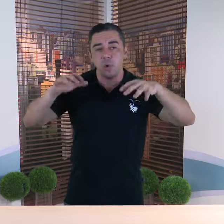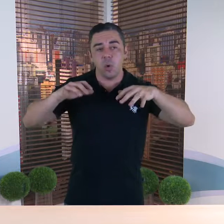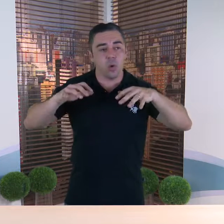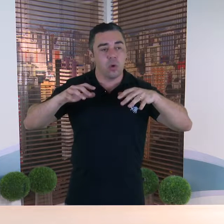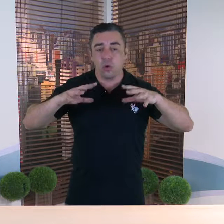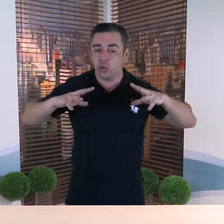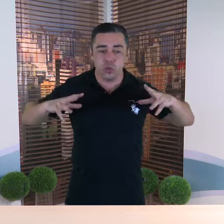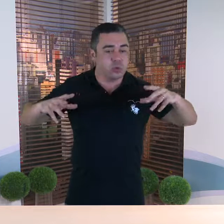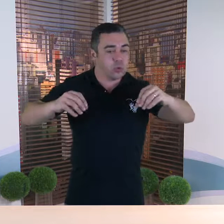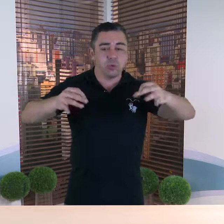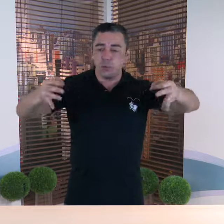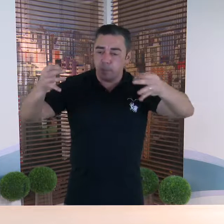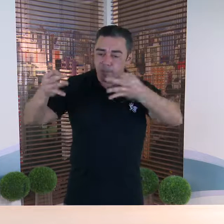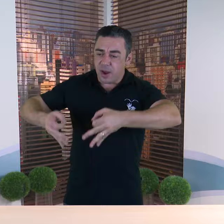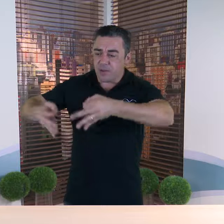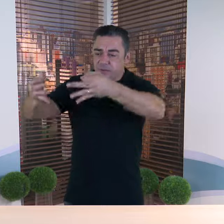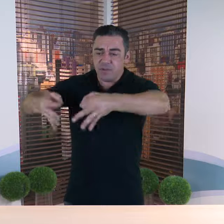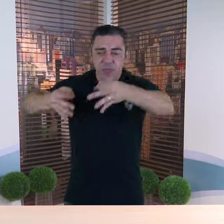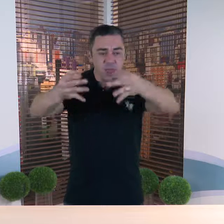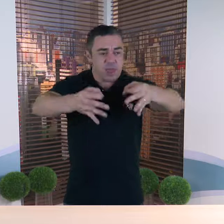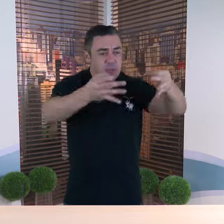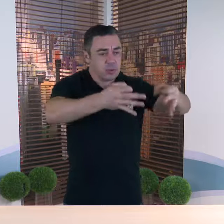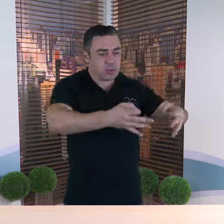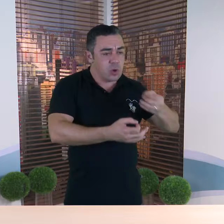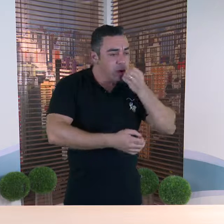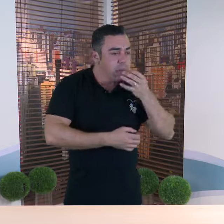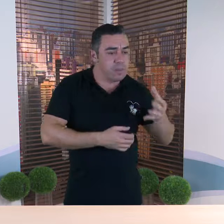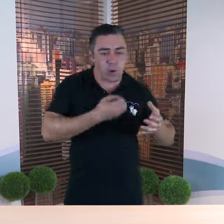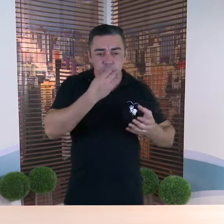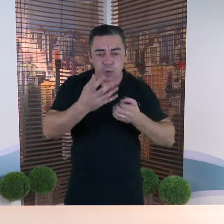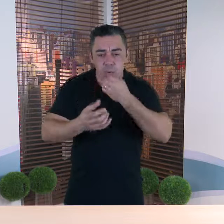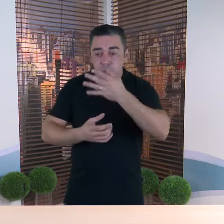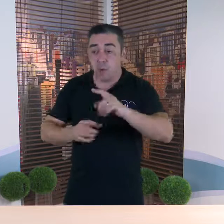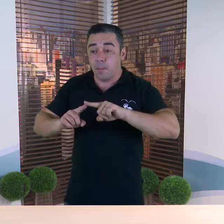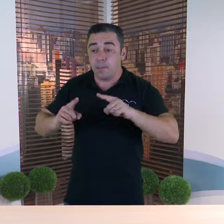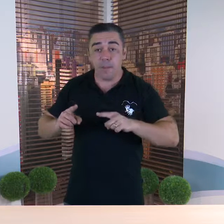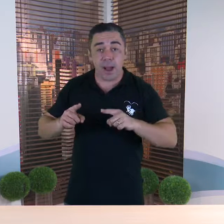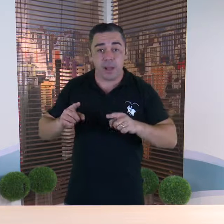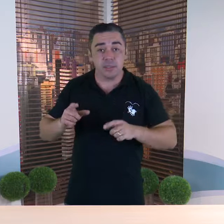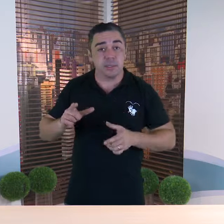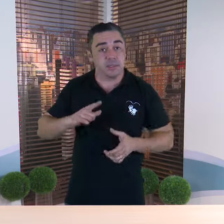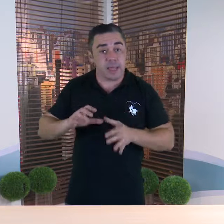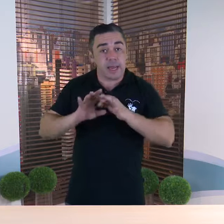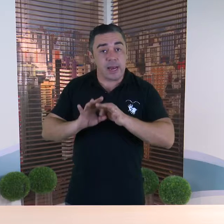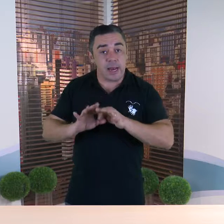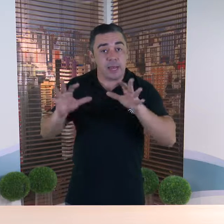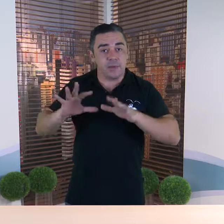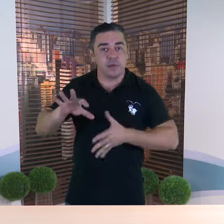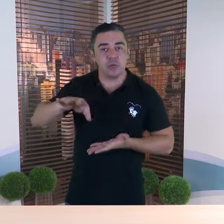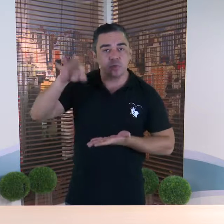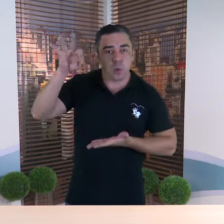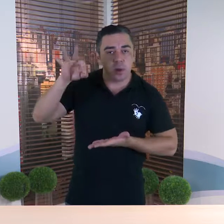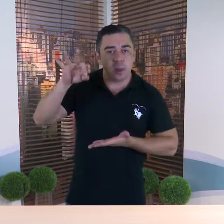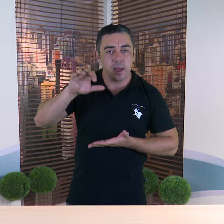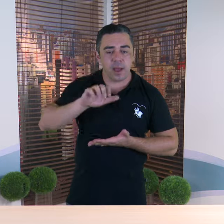criou seres perfeitos e bons, todavia dotados de livre-arbítrio.